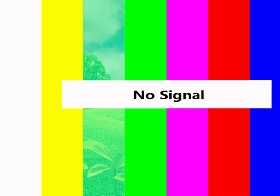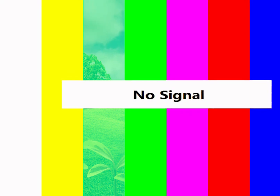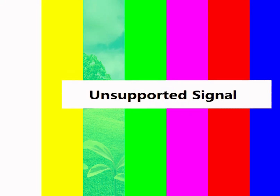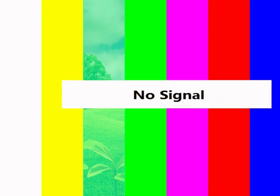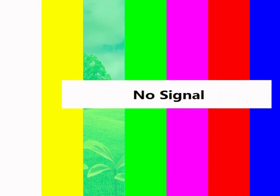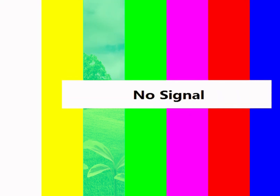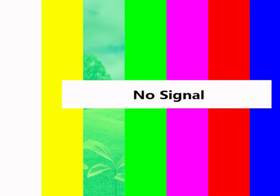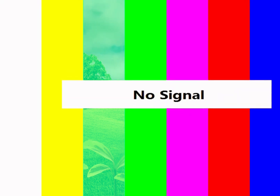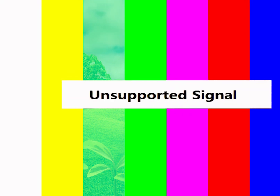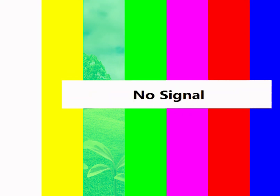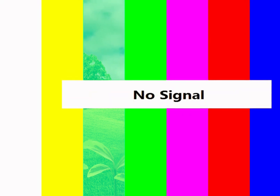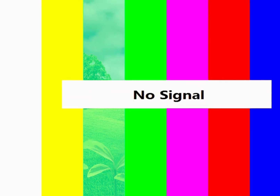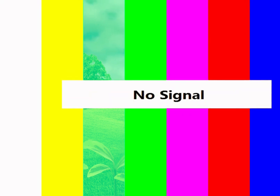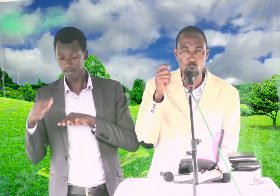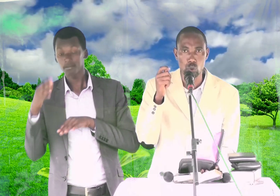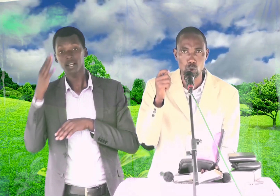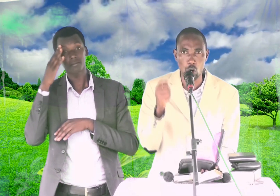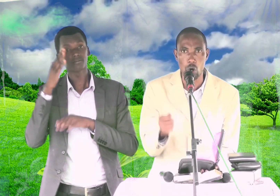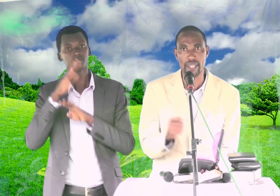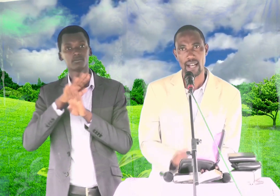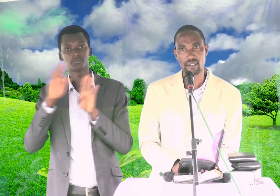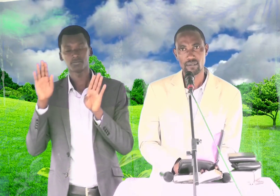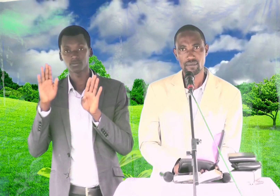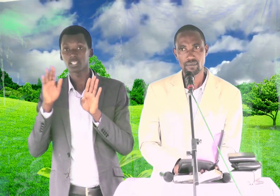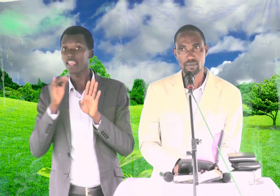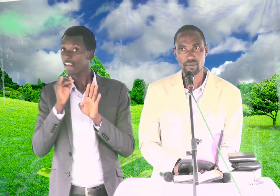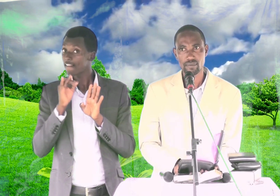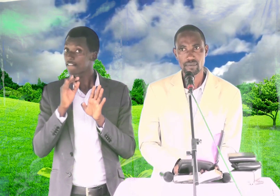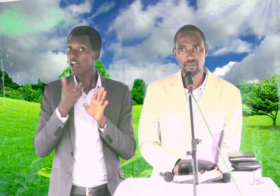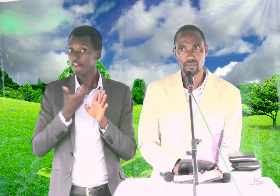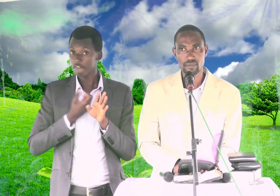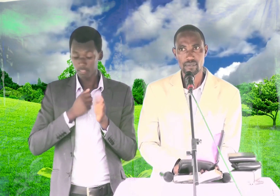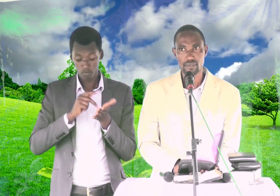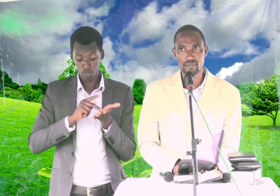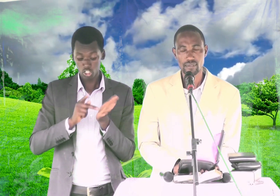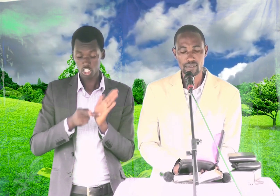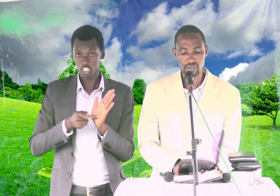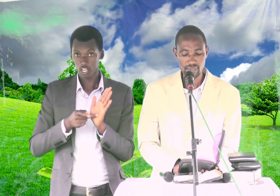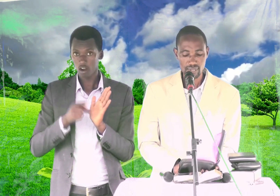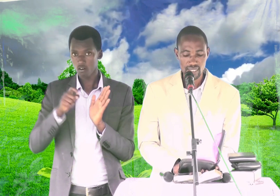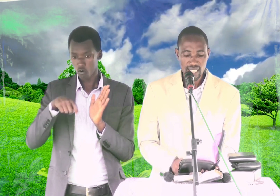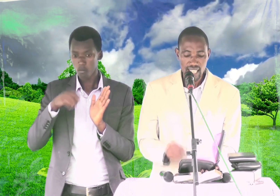n'abatizera, ntukisuzuguze mu tuntu dutoya.